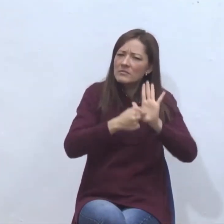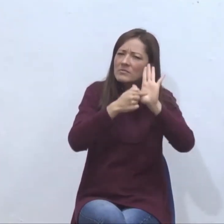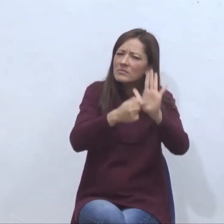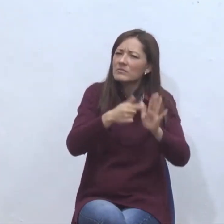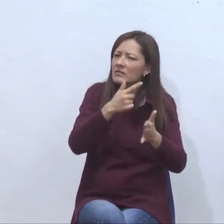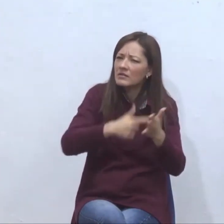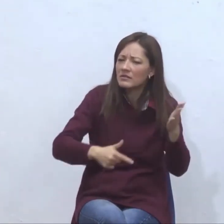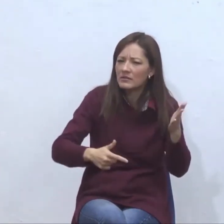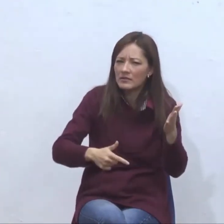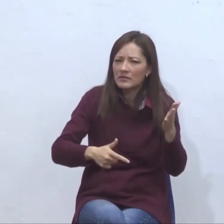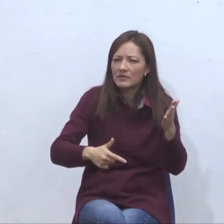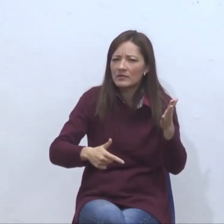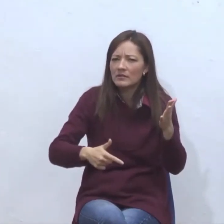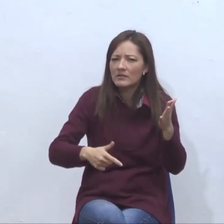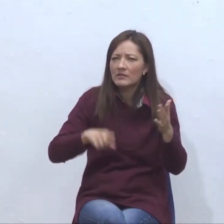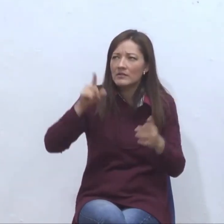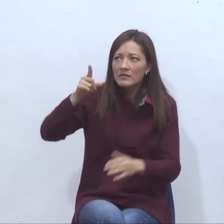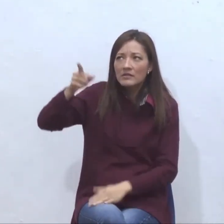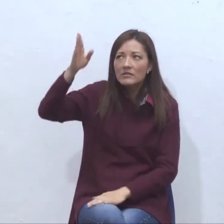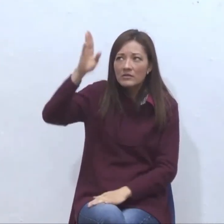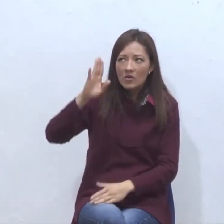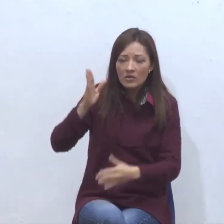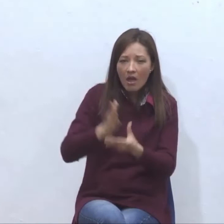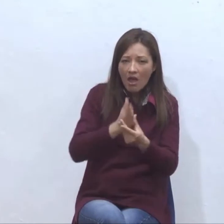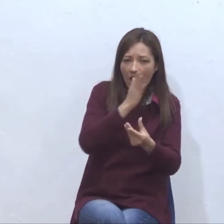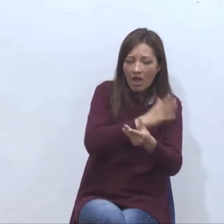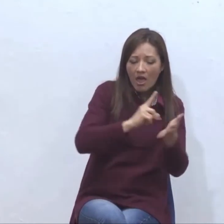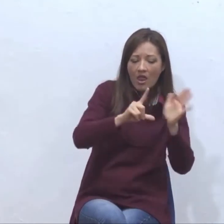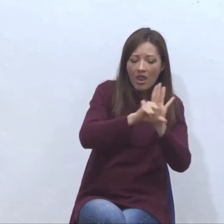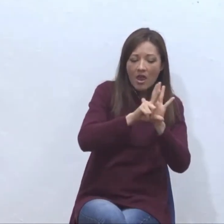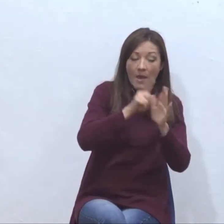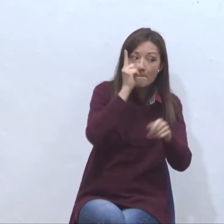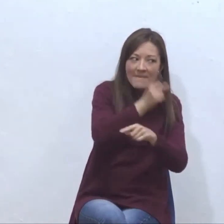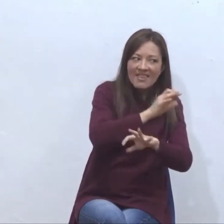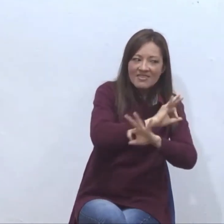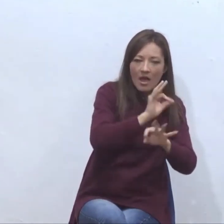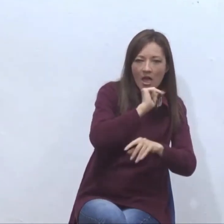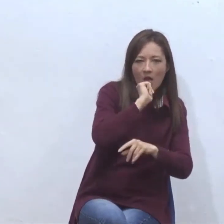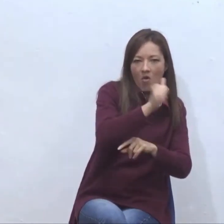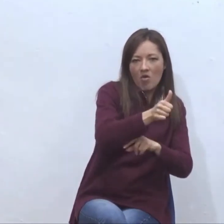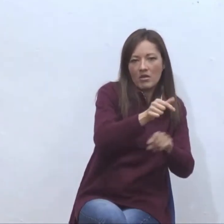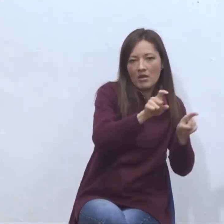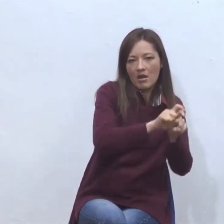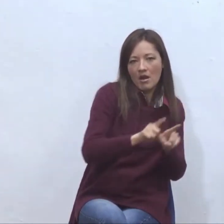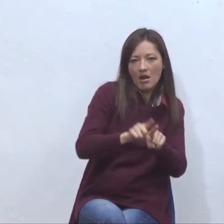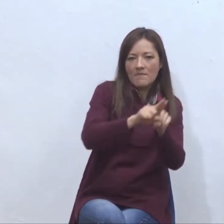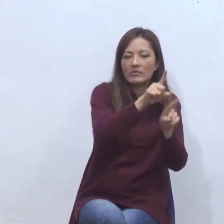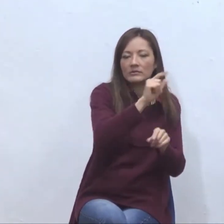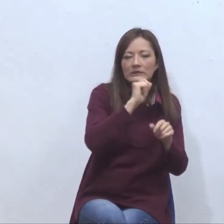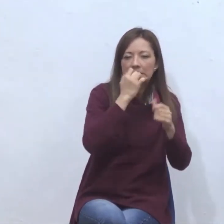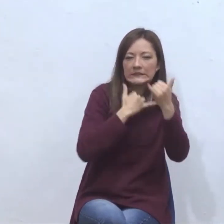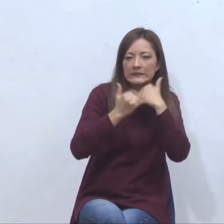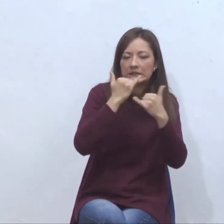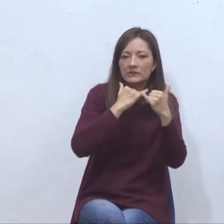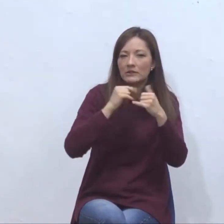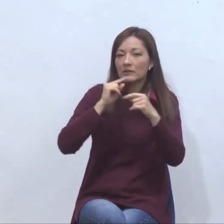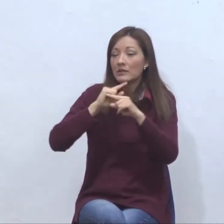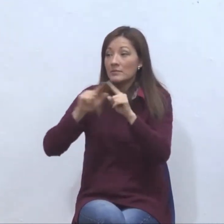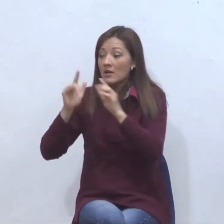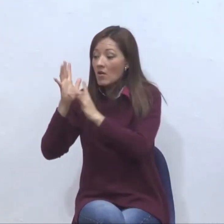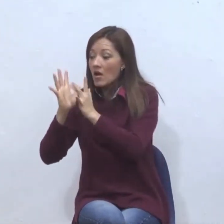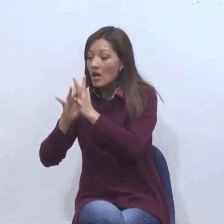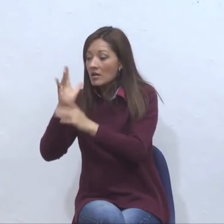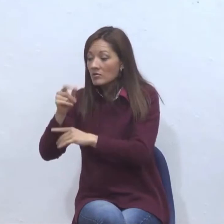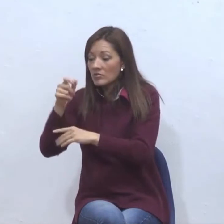que si Dios desde el Antiguo Testamento en la ley mandó a no odiar a los hermanos por sus fallas, y Jesucristo después